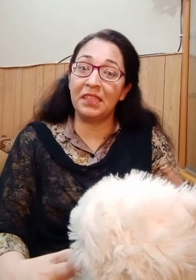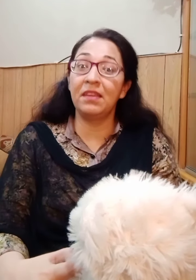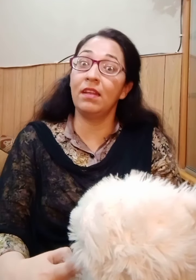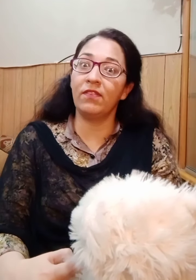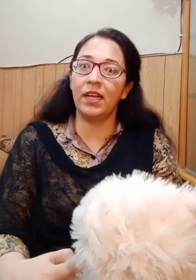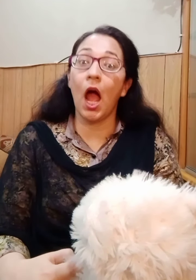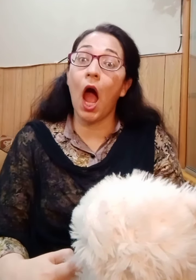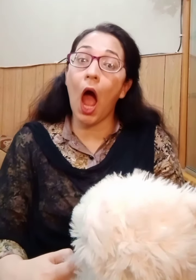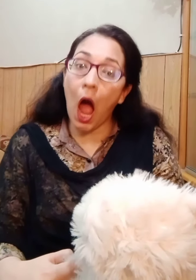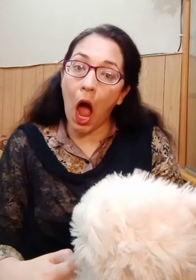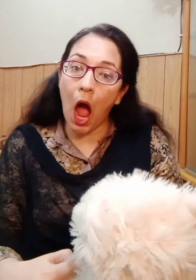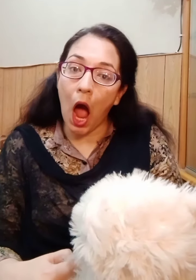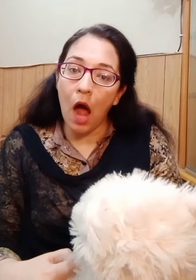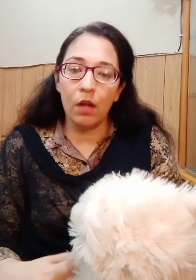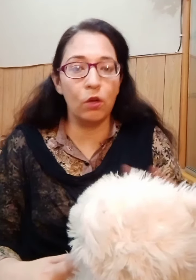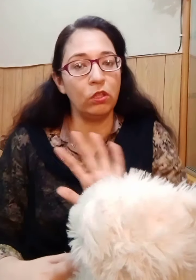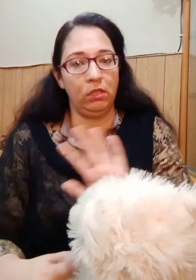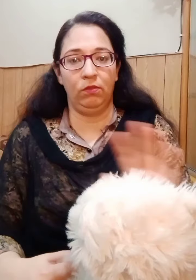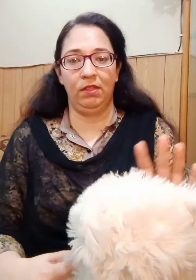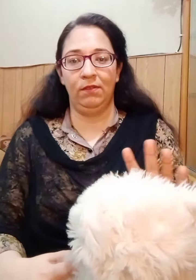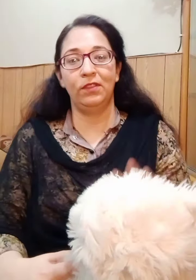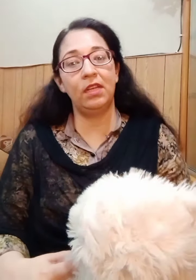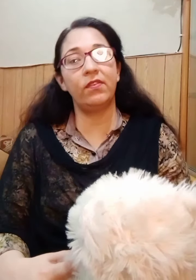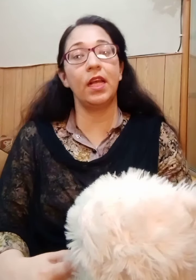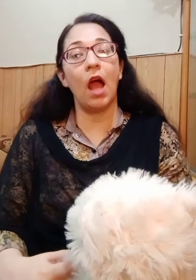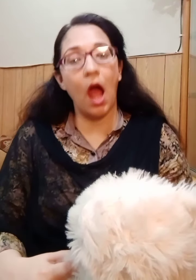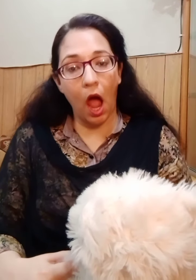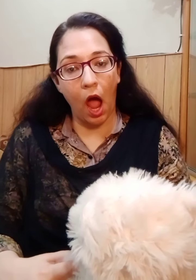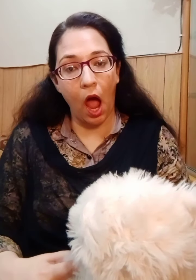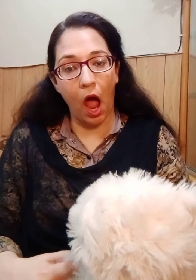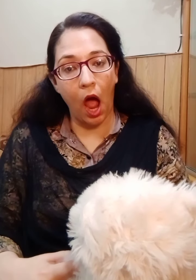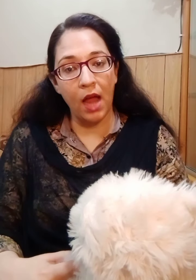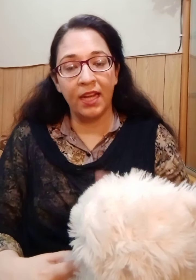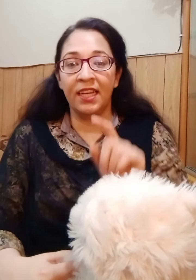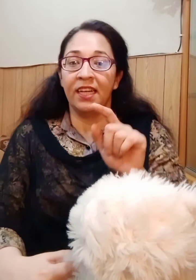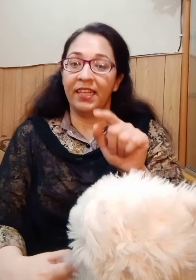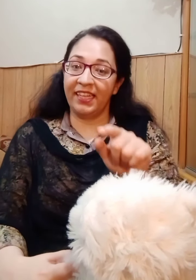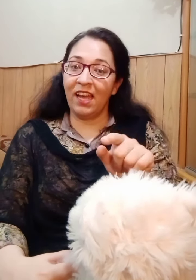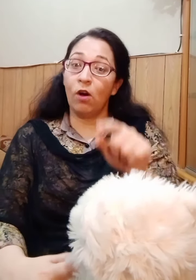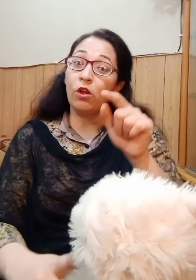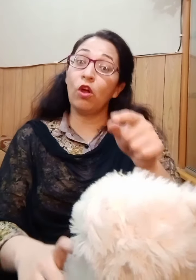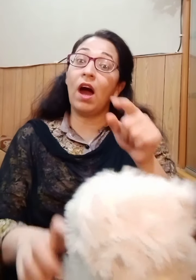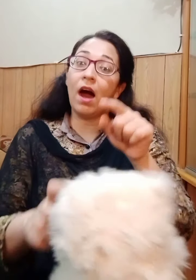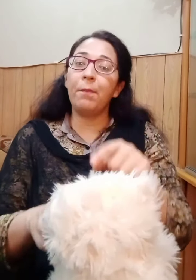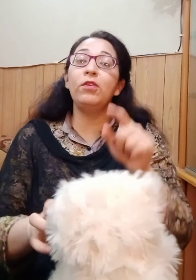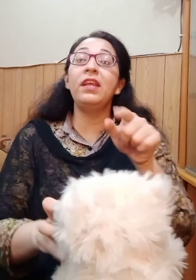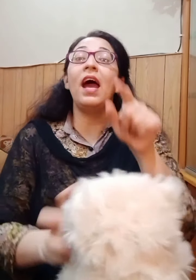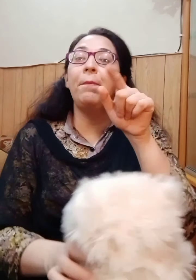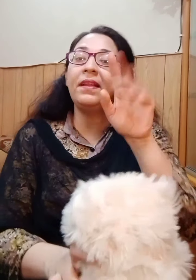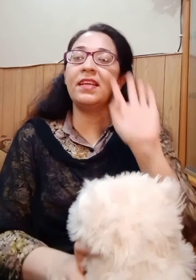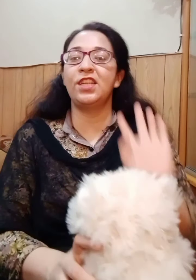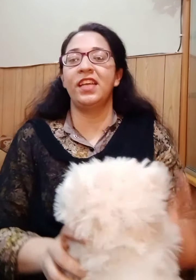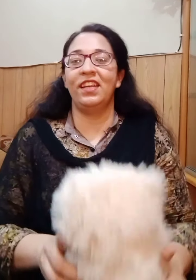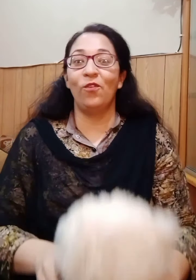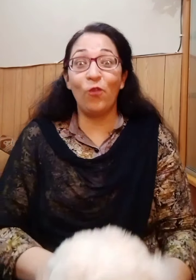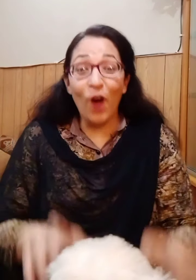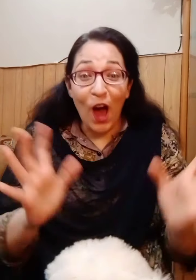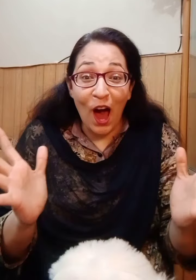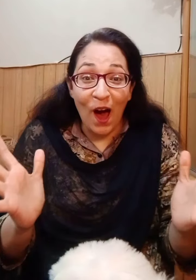सब्सक्राइब 9th कि आप मुझे एवरीथिंग यू